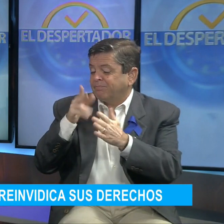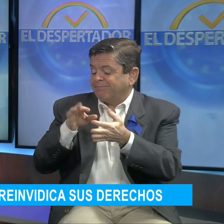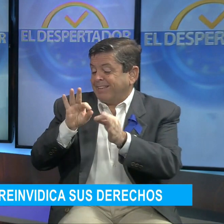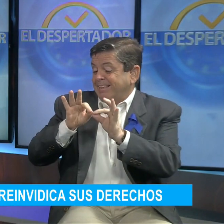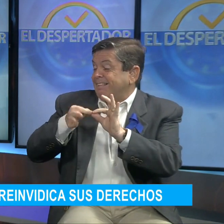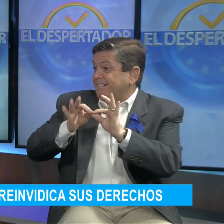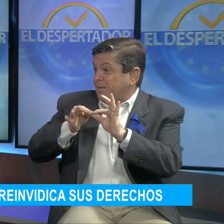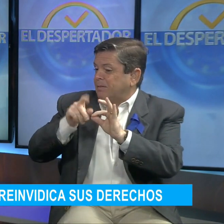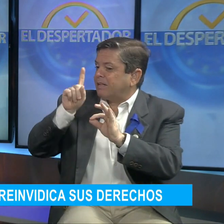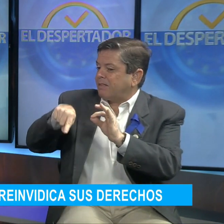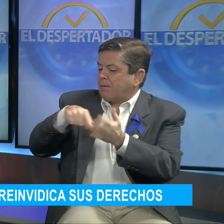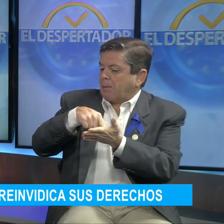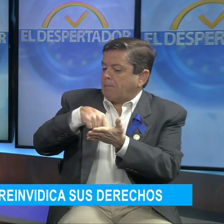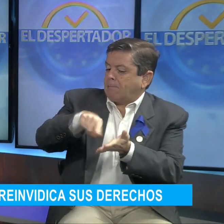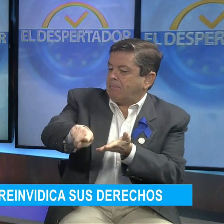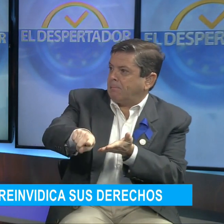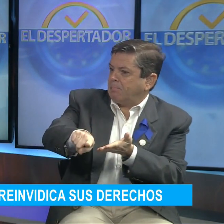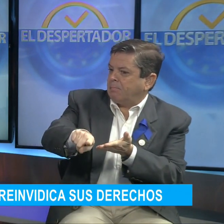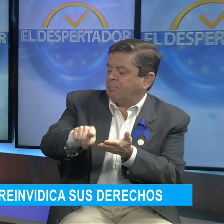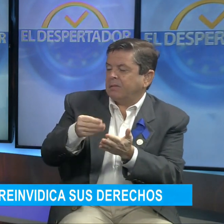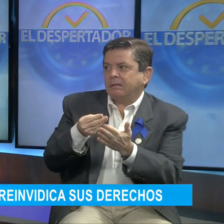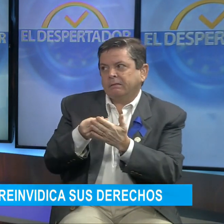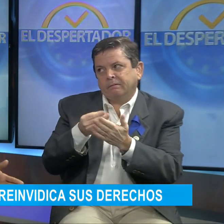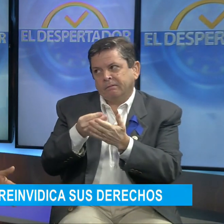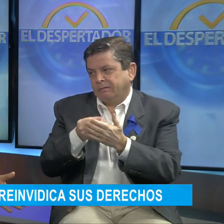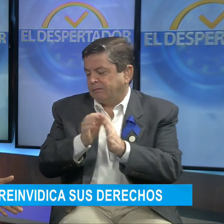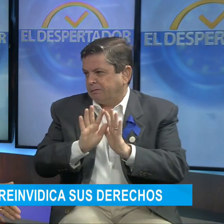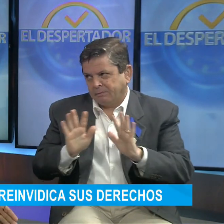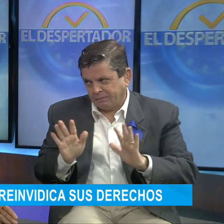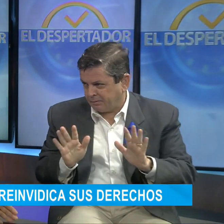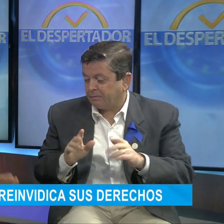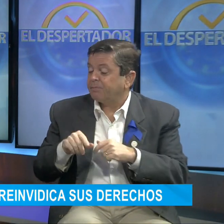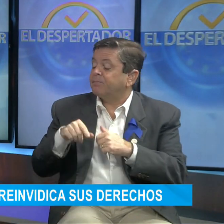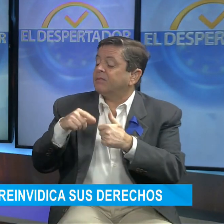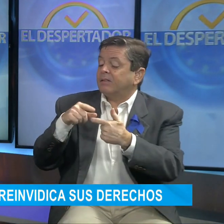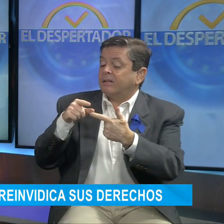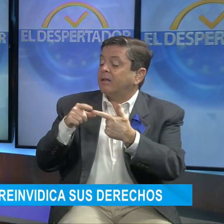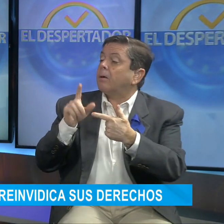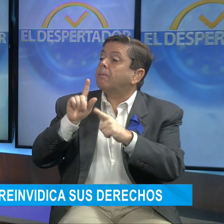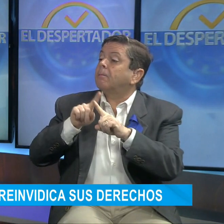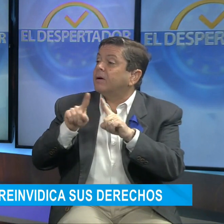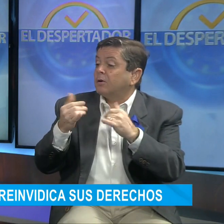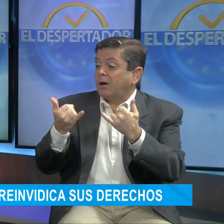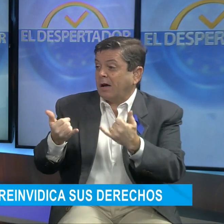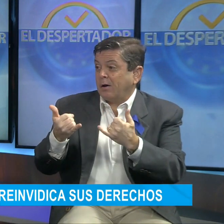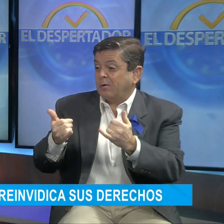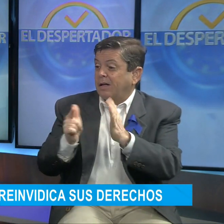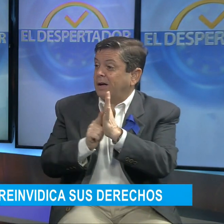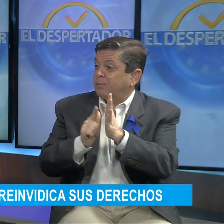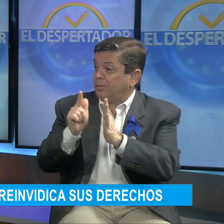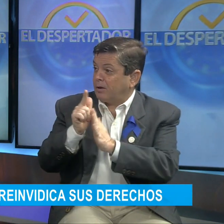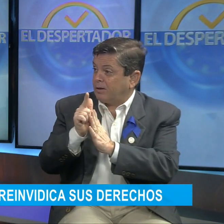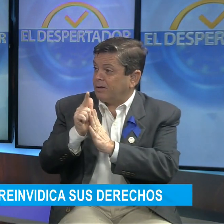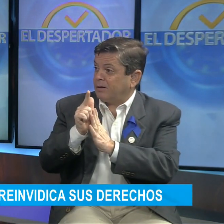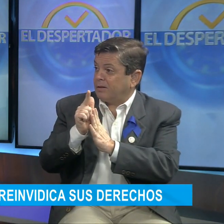por no tener un intérprete de lengua de señas, porque deben pagarlo aparte de la universidad. Pero ahora mismo... ¿En inclusión